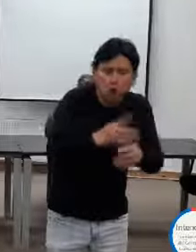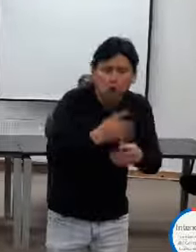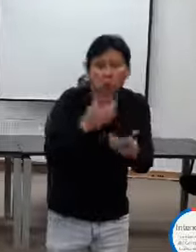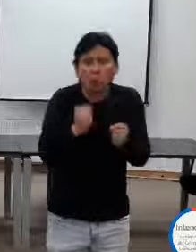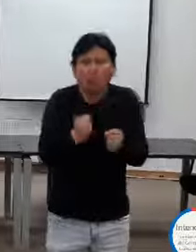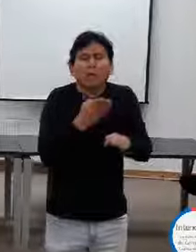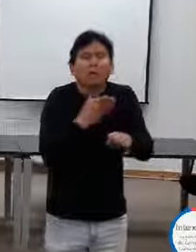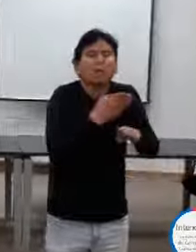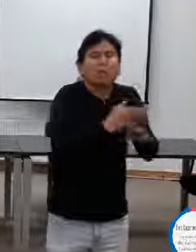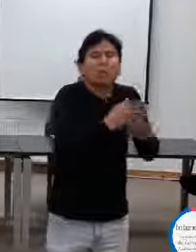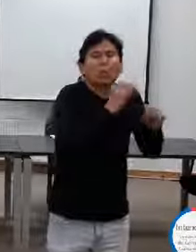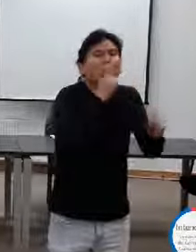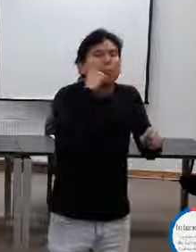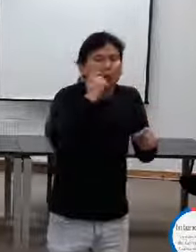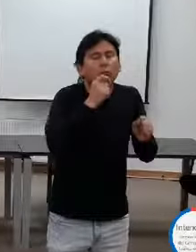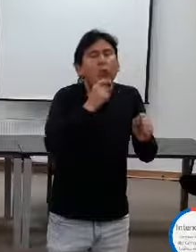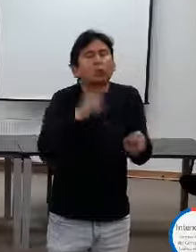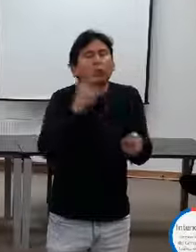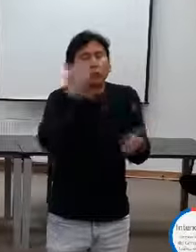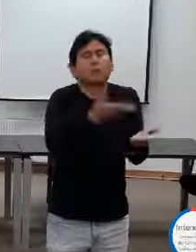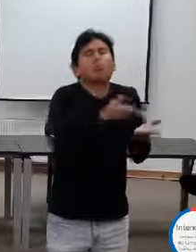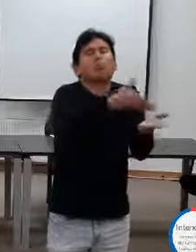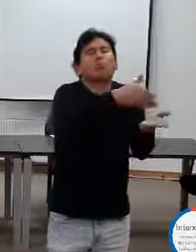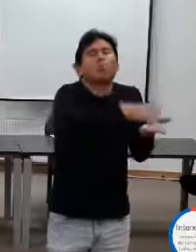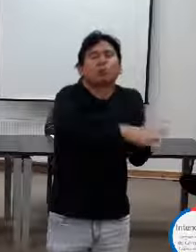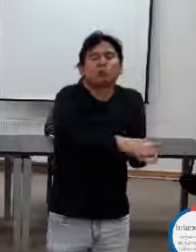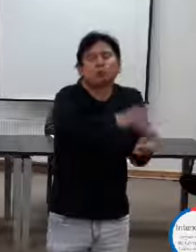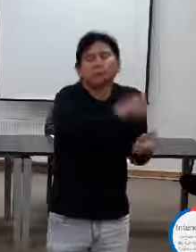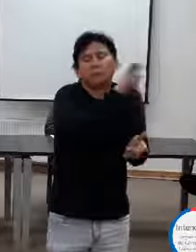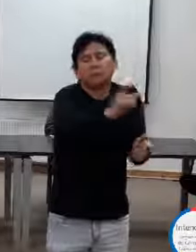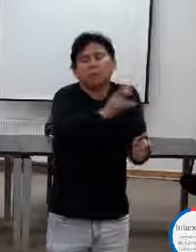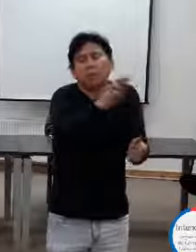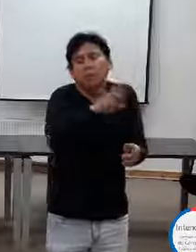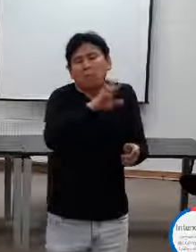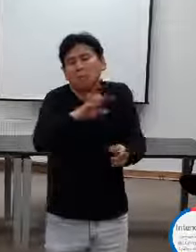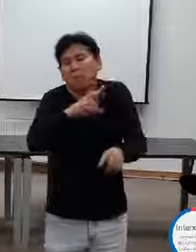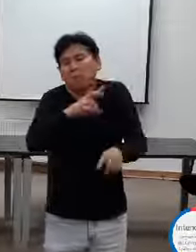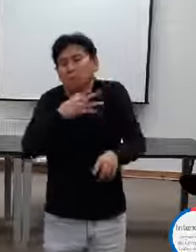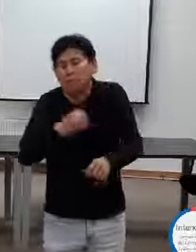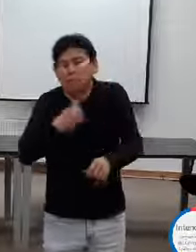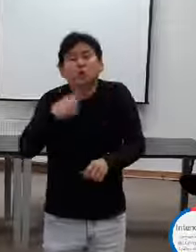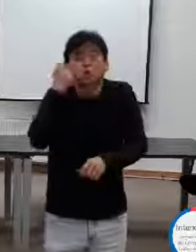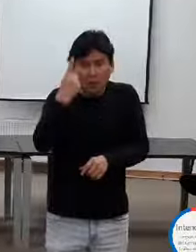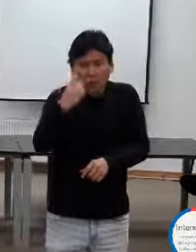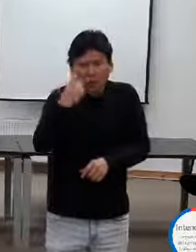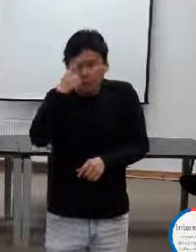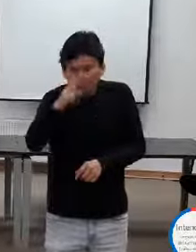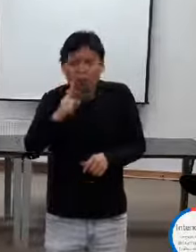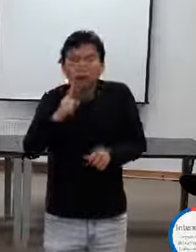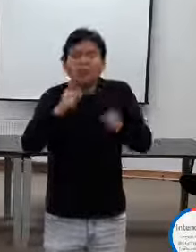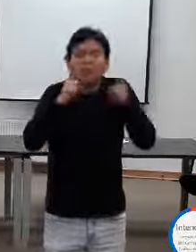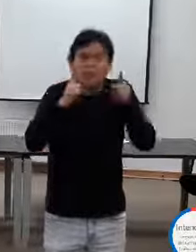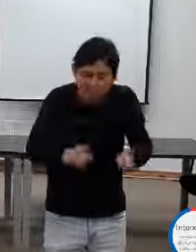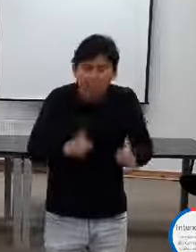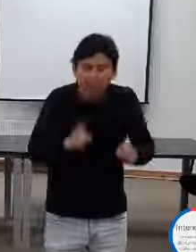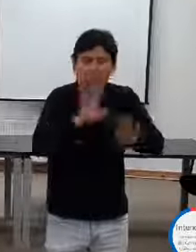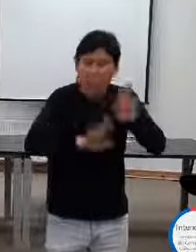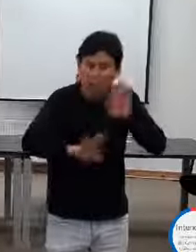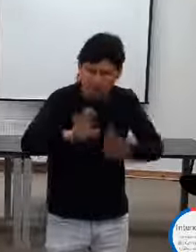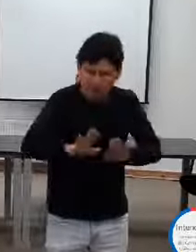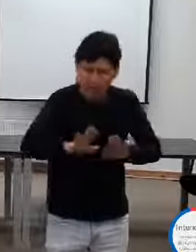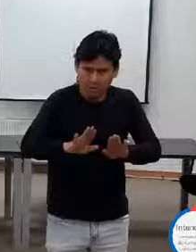puede ir por algo muy humano porque se le murió un familiar muy cercano, papá, mamá, hijo, y eso se entiende, pero tiene que tomar los resguardos.